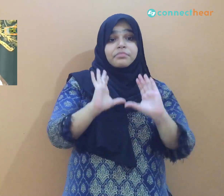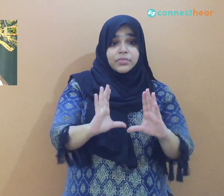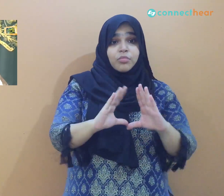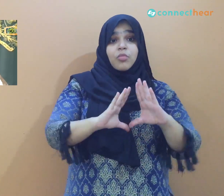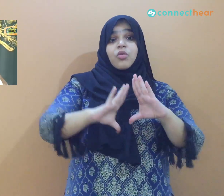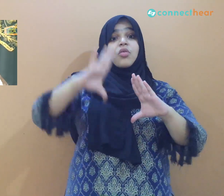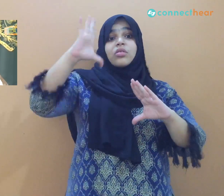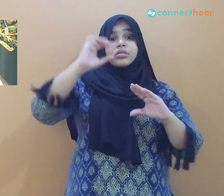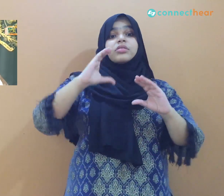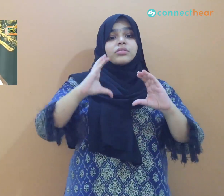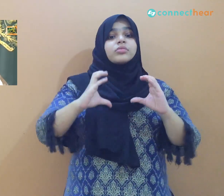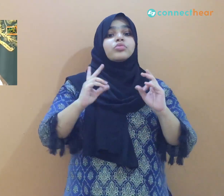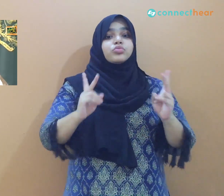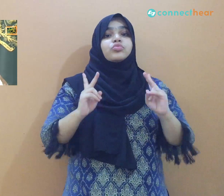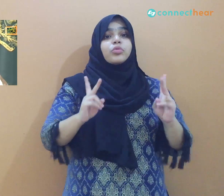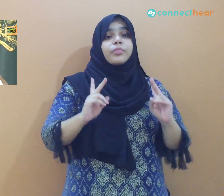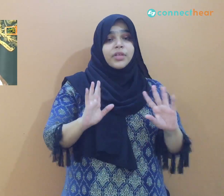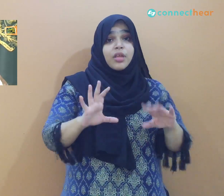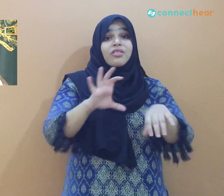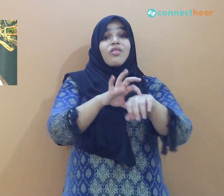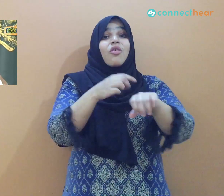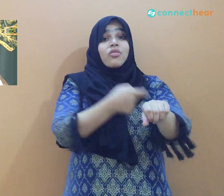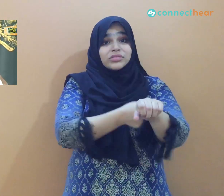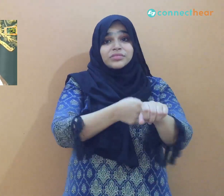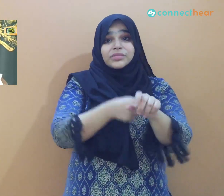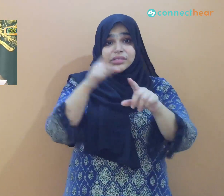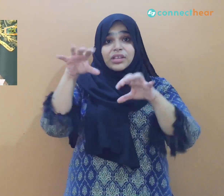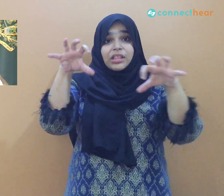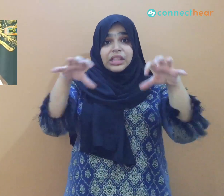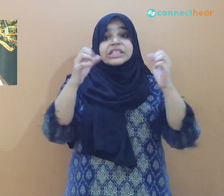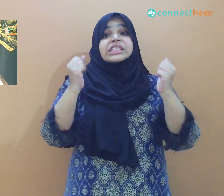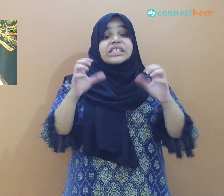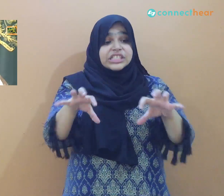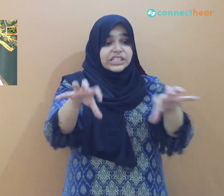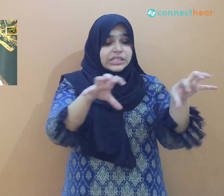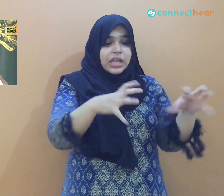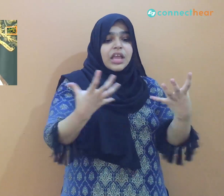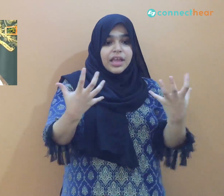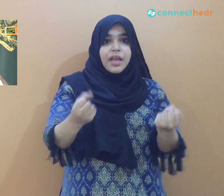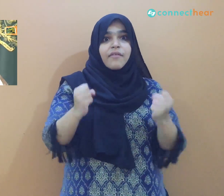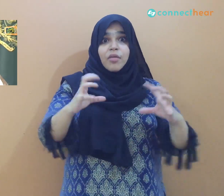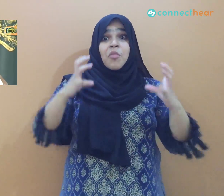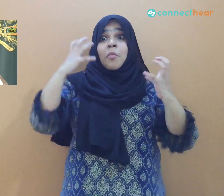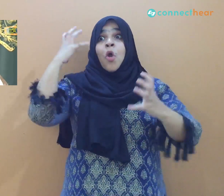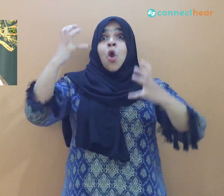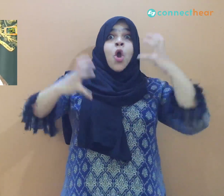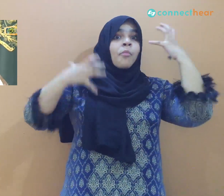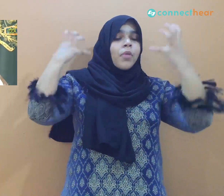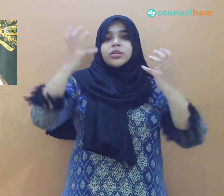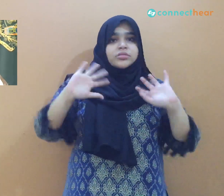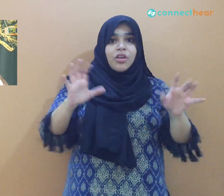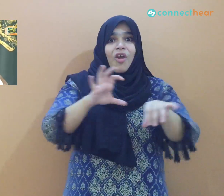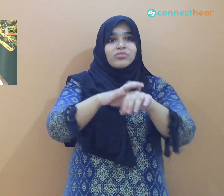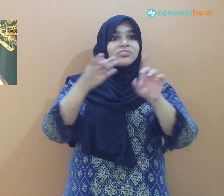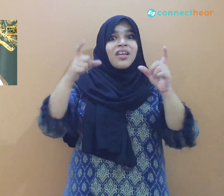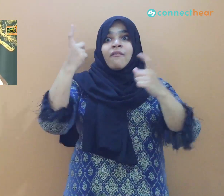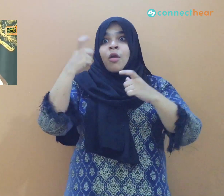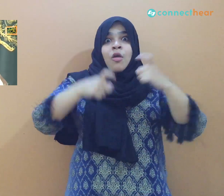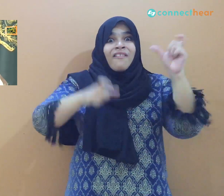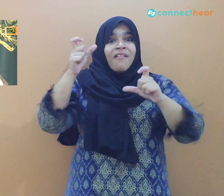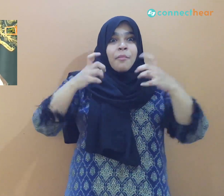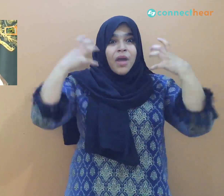رہے ہیں, اور ہمارے ابھی بھی جو ہاسپٹلز ہیں ان میں جگہ ہیں, ہمارے پاس وہ پریشر نہیں پڑا جو کہ ہاسپٹلز پہ پڑنا